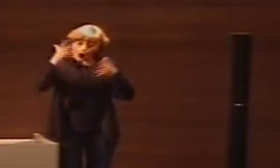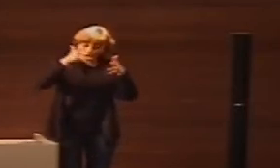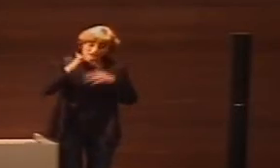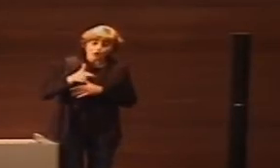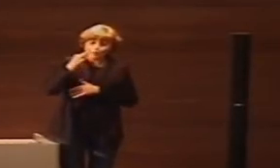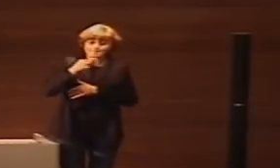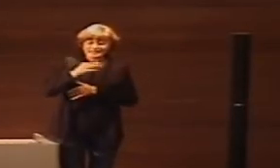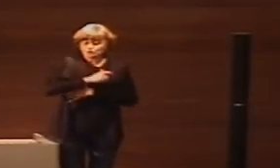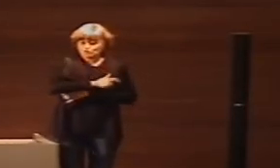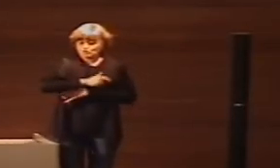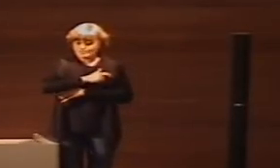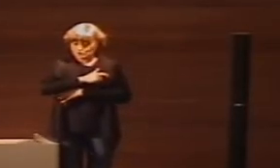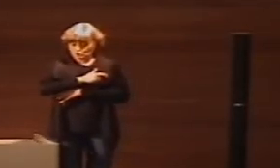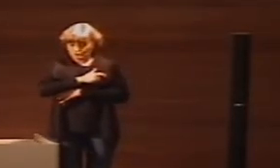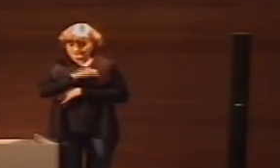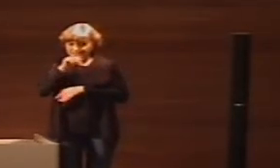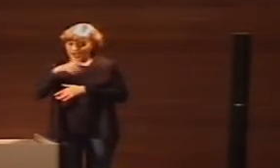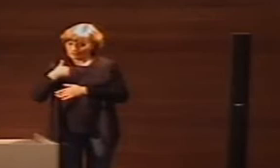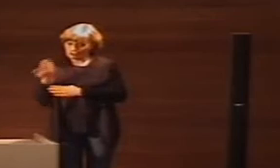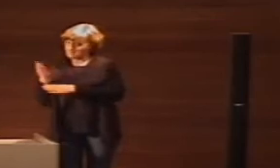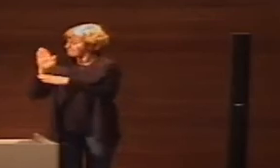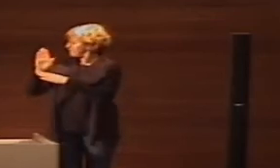tanto, y aquí os presento lo que he podido